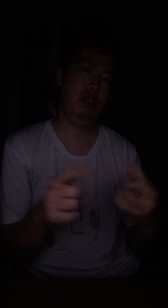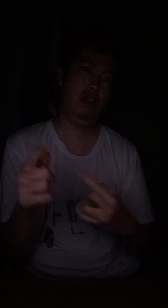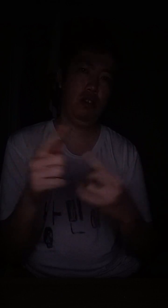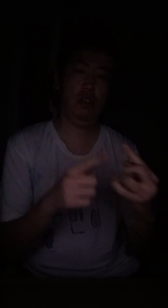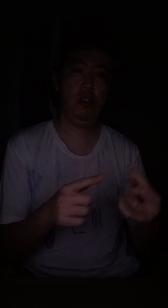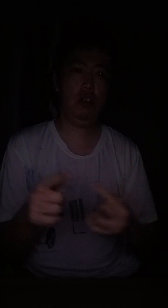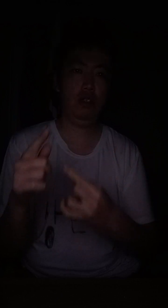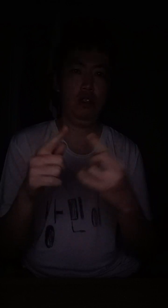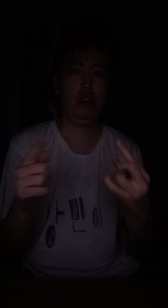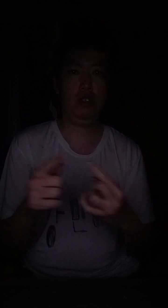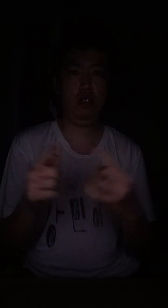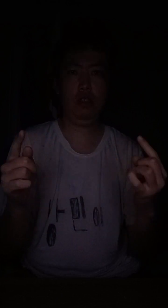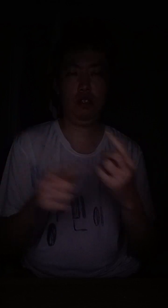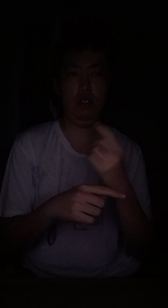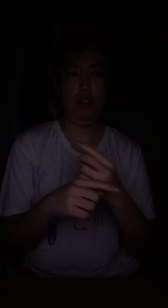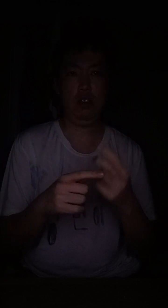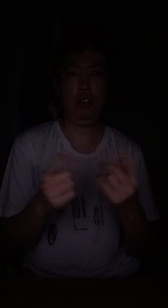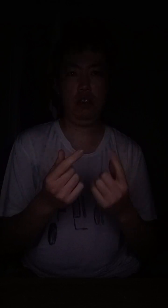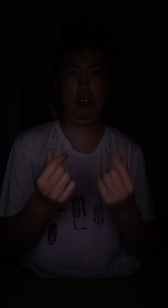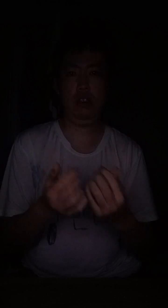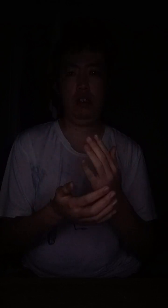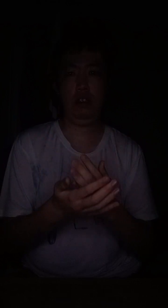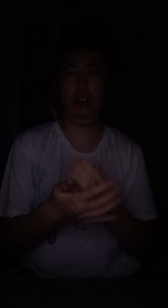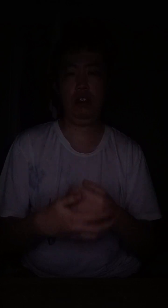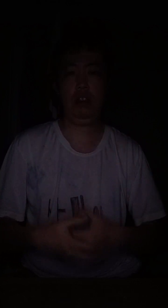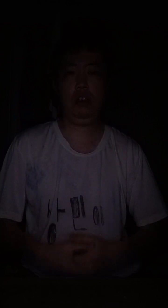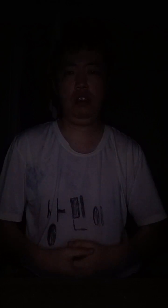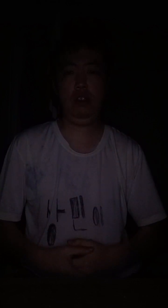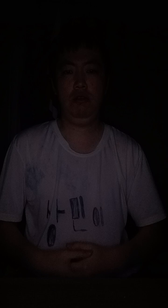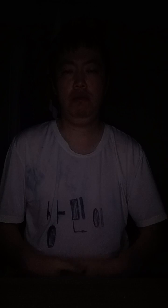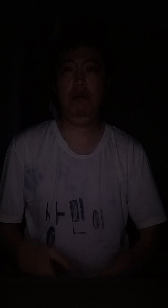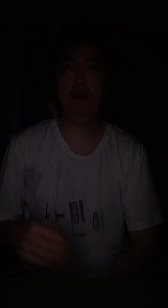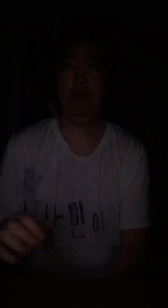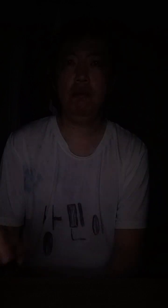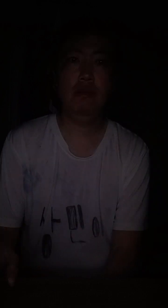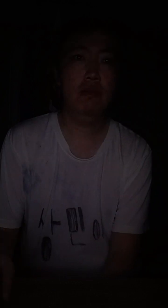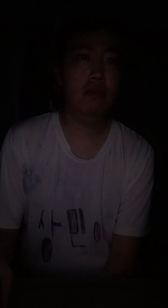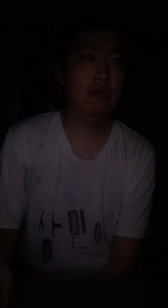안심시키겠다는 홍보에만 열을 올리고 있습니다. MBC 뉴스 조미입니다.